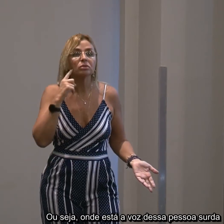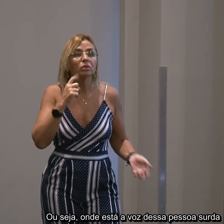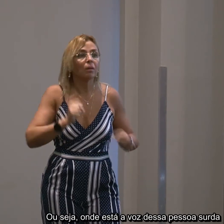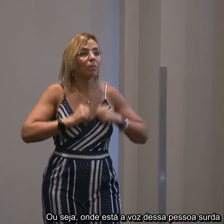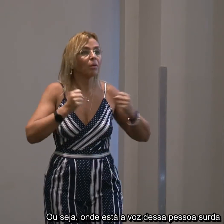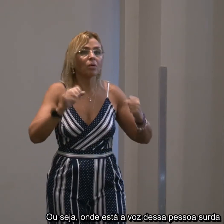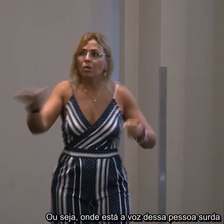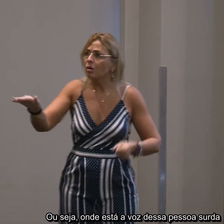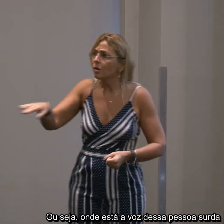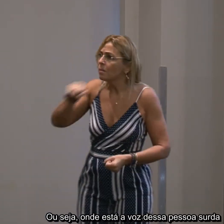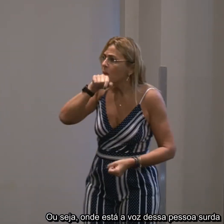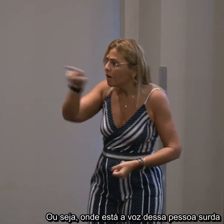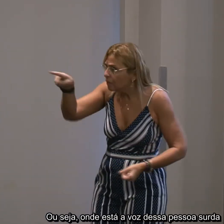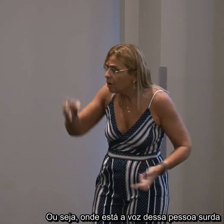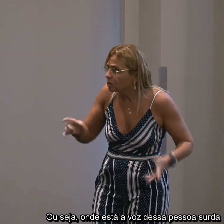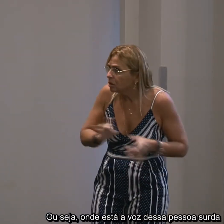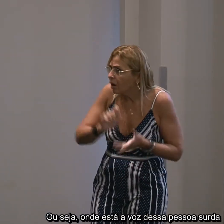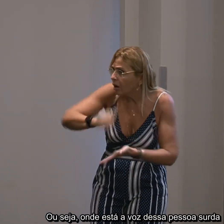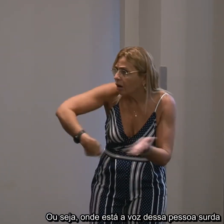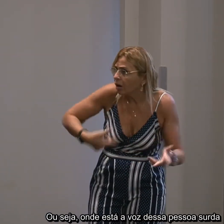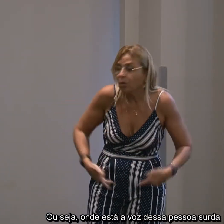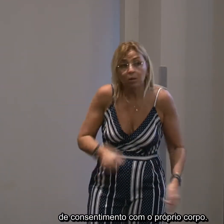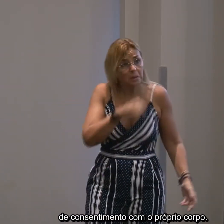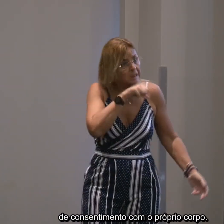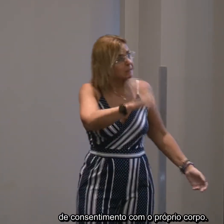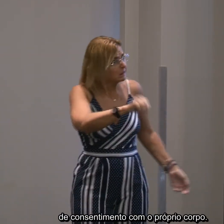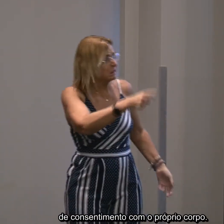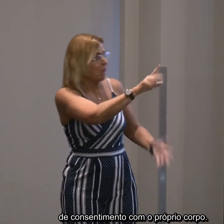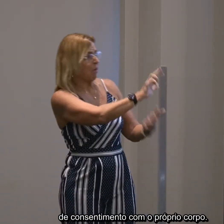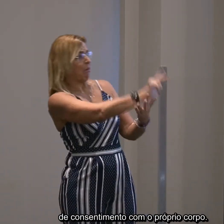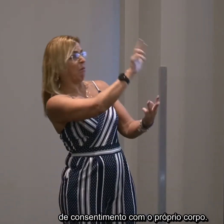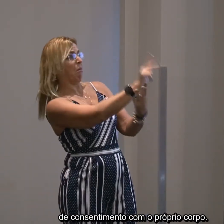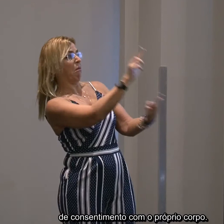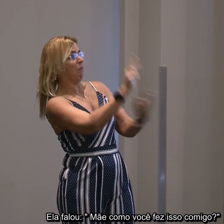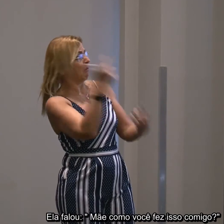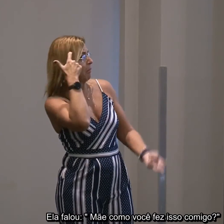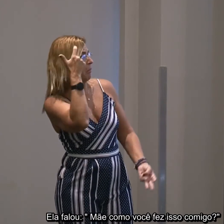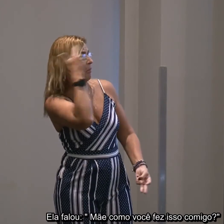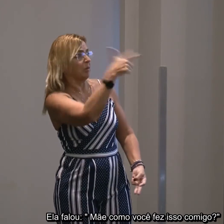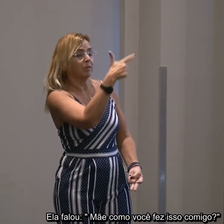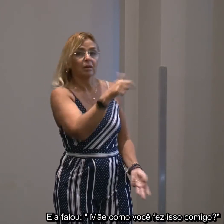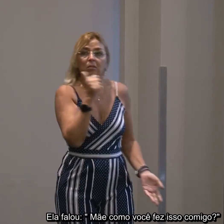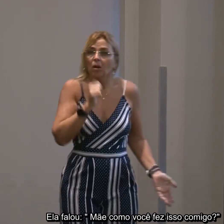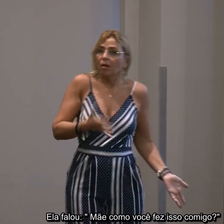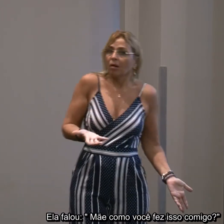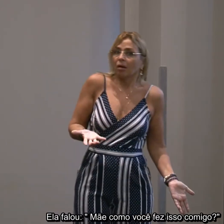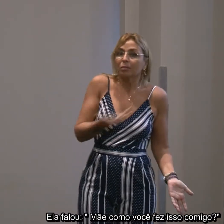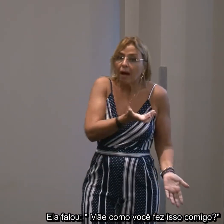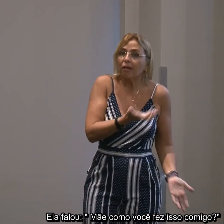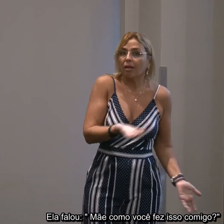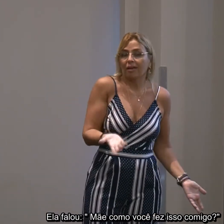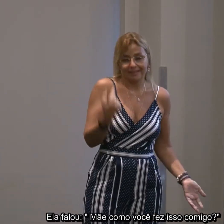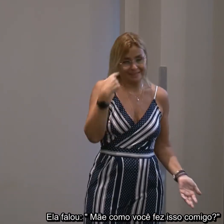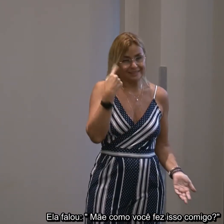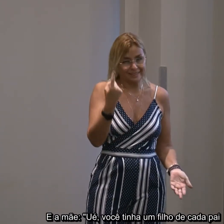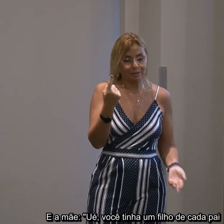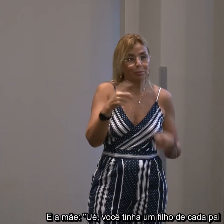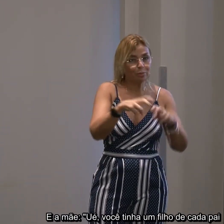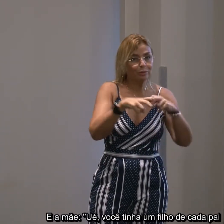aonde está a voz dessa pessoa surda de consentimento com o próprio corpo? Ela falou assim, Mas mãe, como é que você fez isso comigo? E a mãe disse, ué, mas você